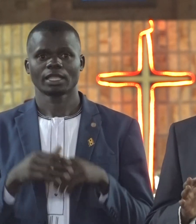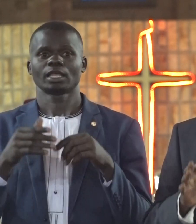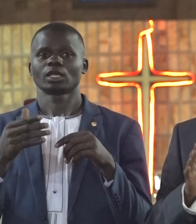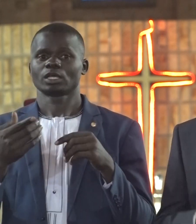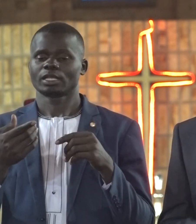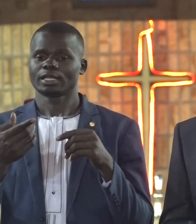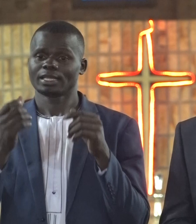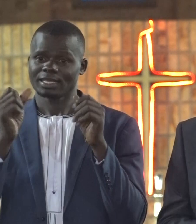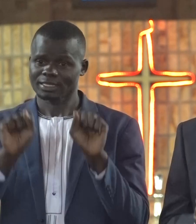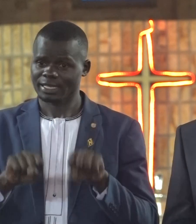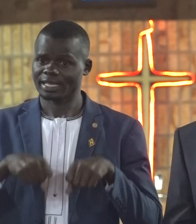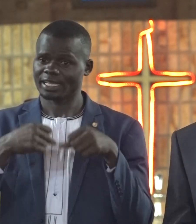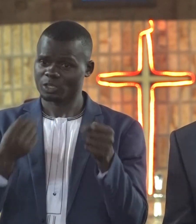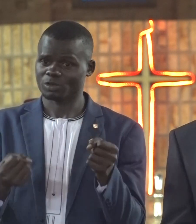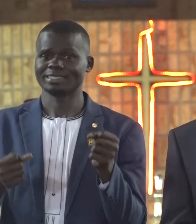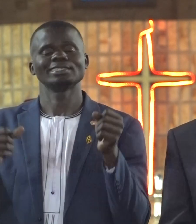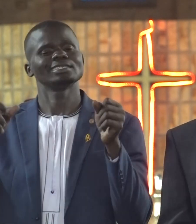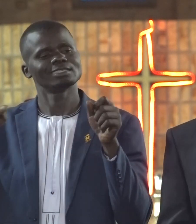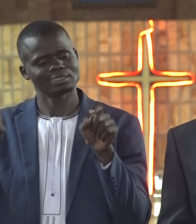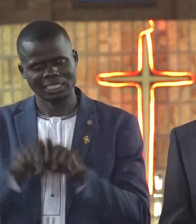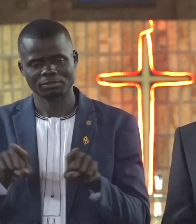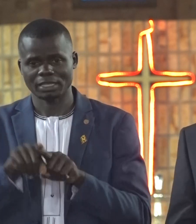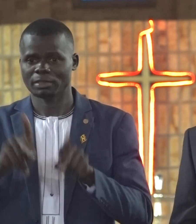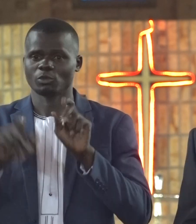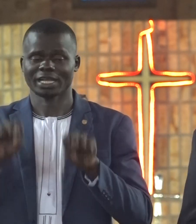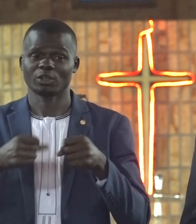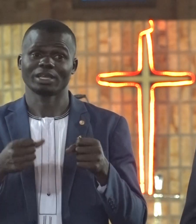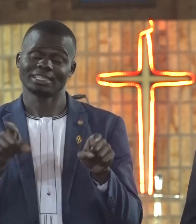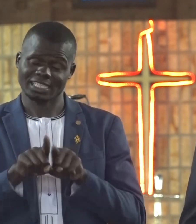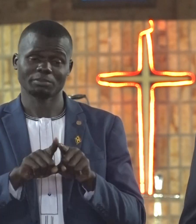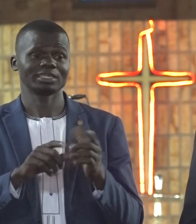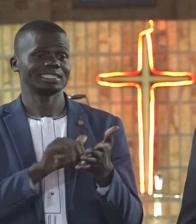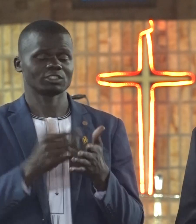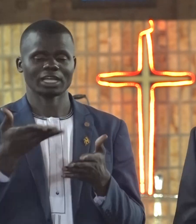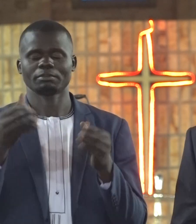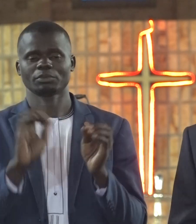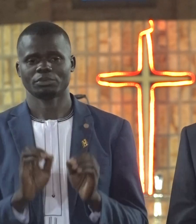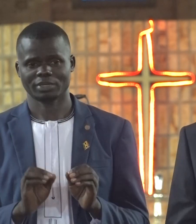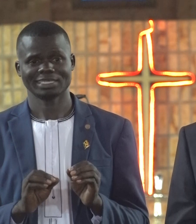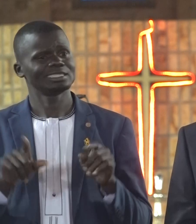tetusobola kufuuka bantu ba bbala limu, era ekyo ne mu butonde tekiriiyo.